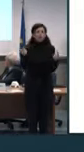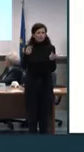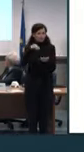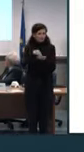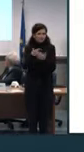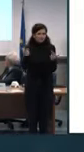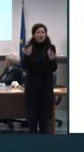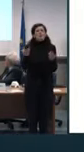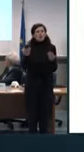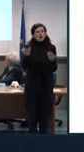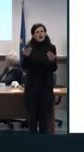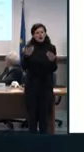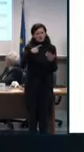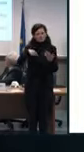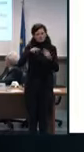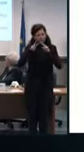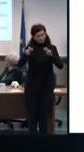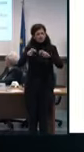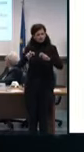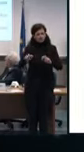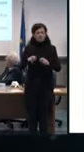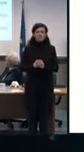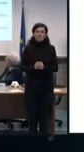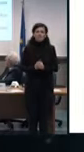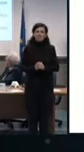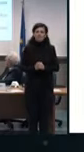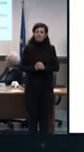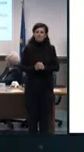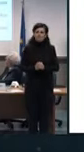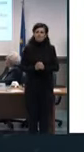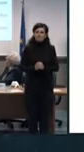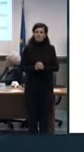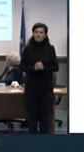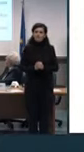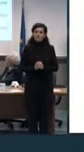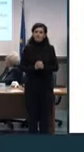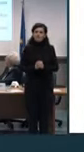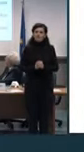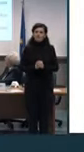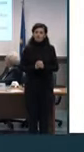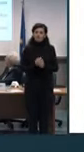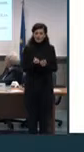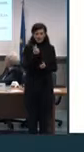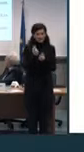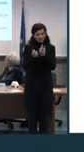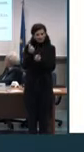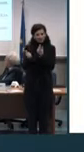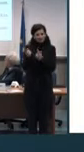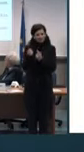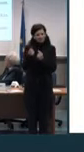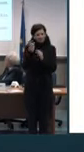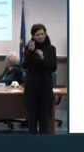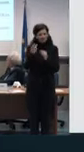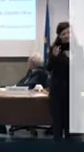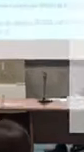ad indagare in maniera più puntuale le criticità che emergono dalle crescita che emergono ovviamente sono riferite